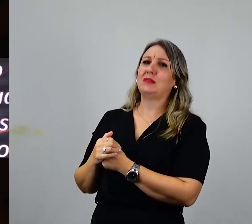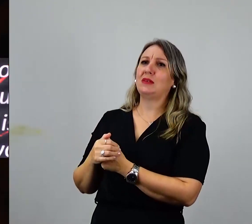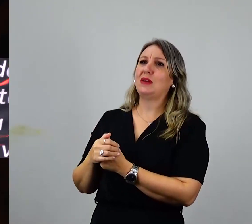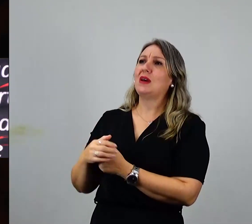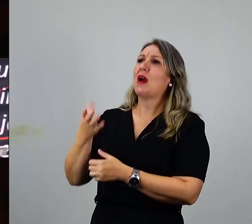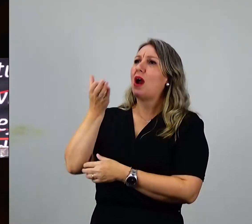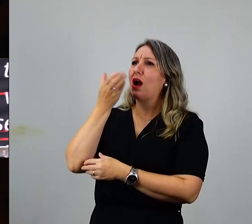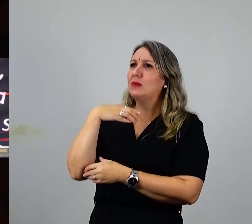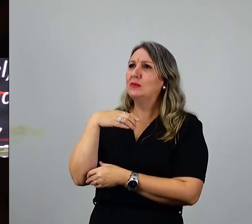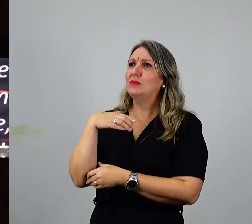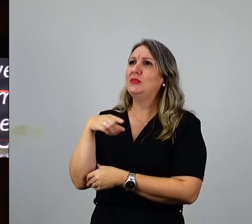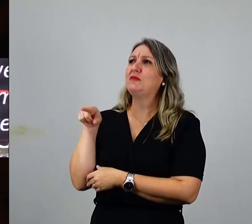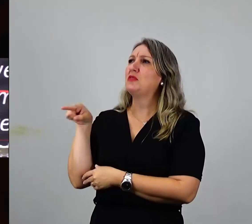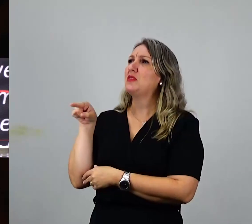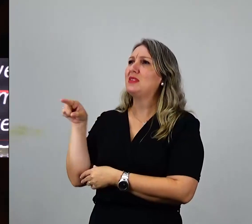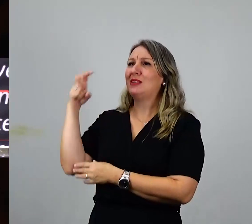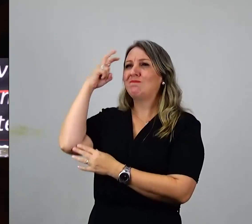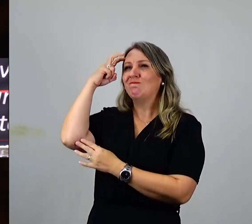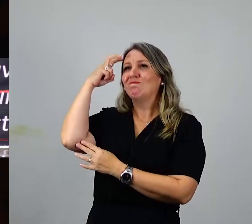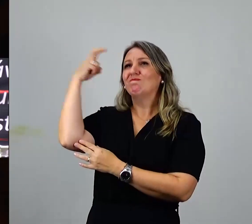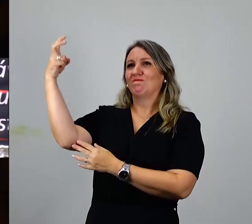isso para você.